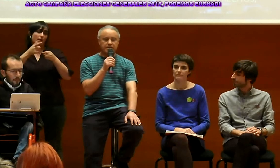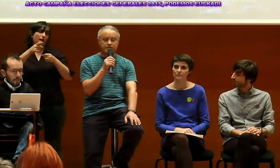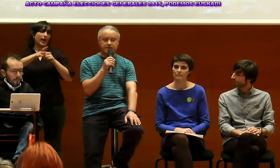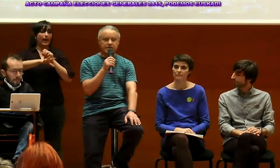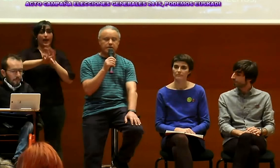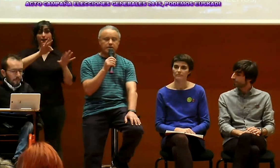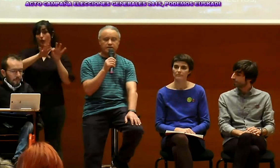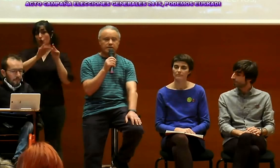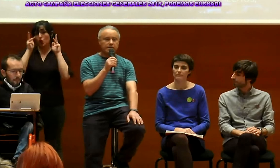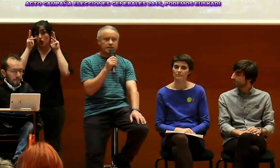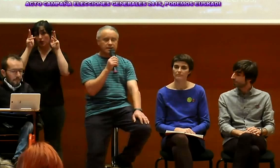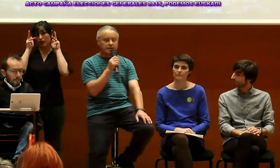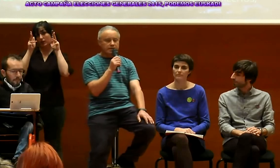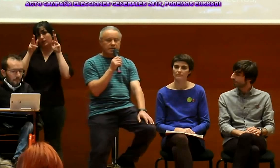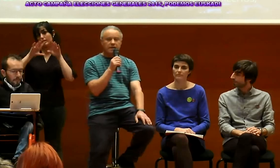del Consejo